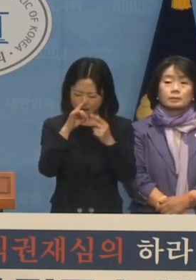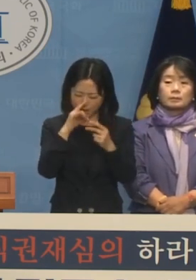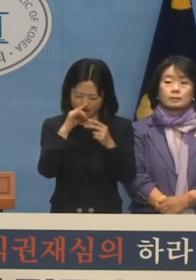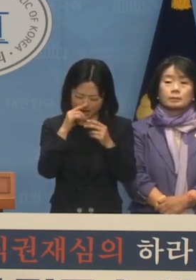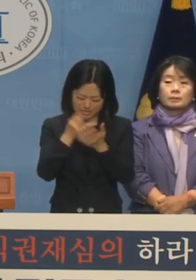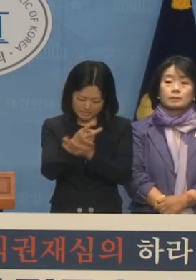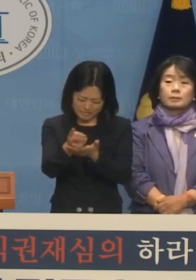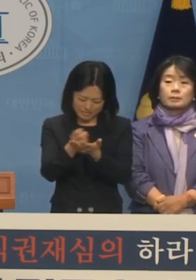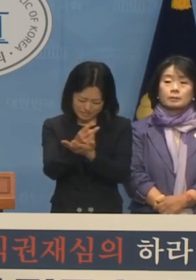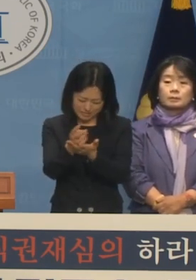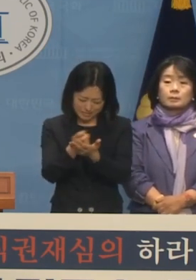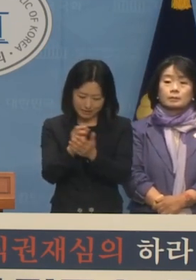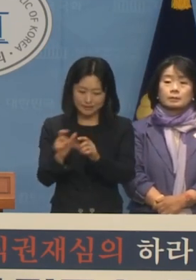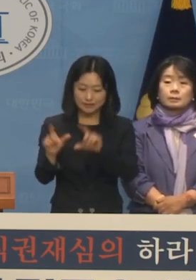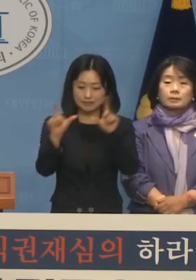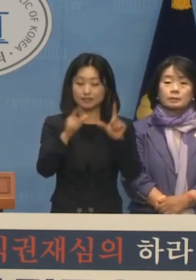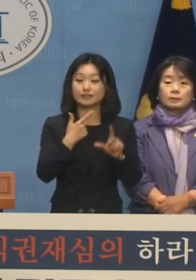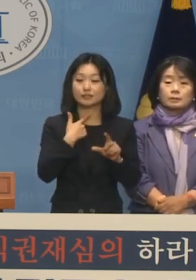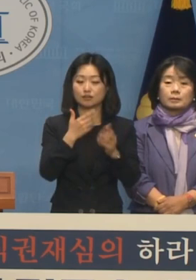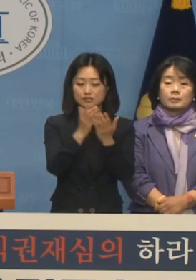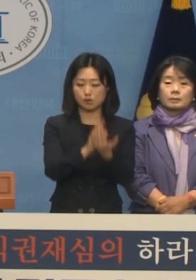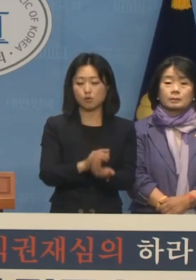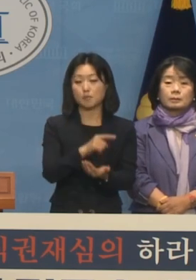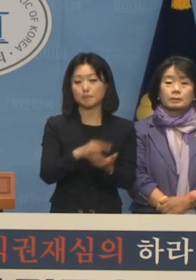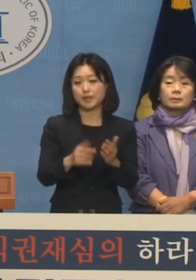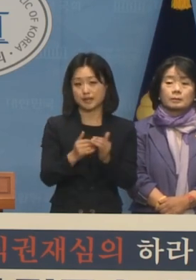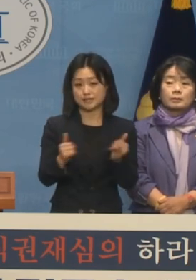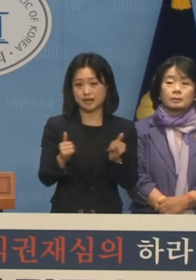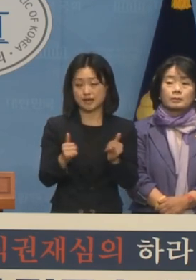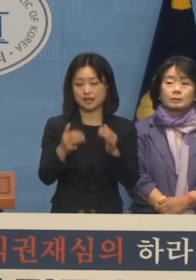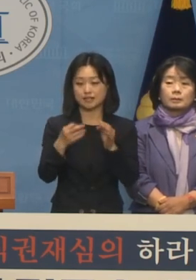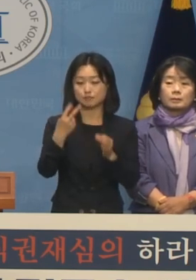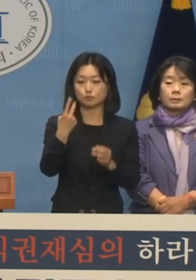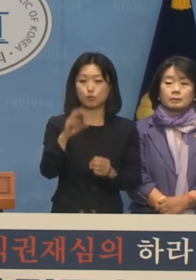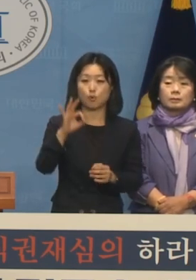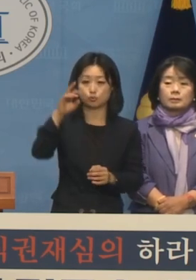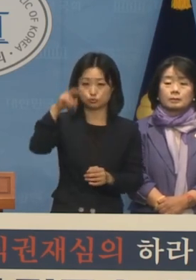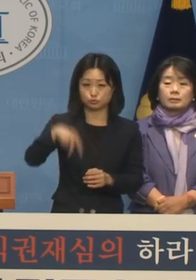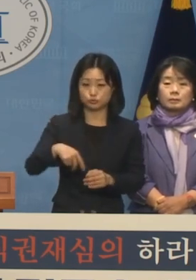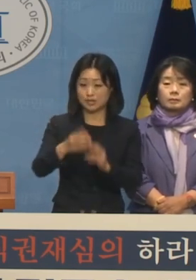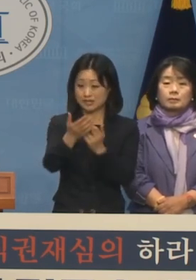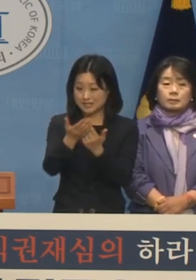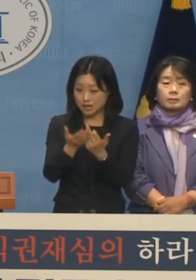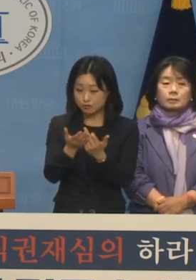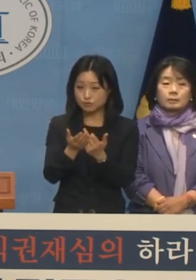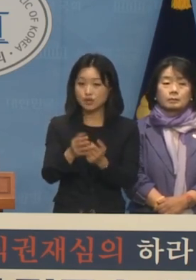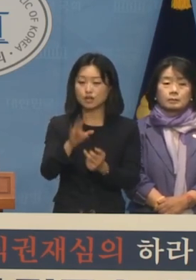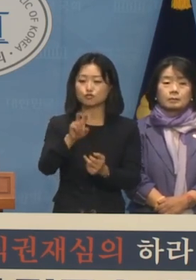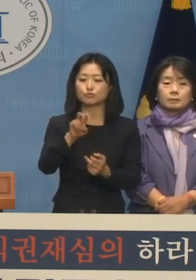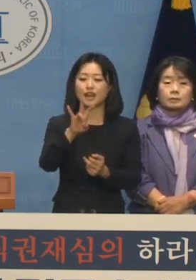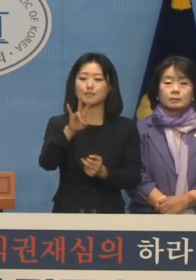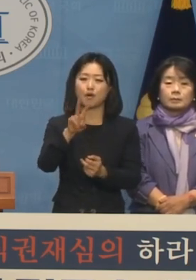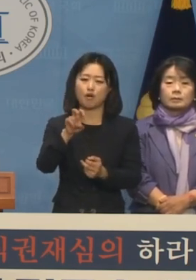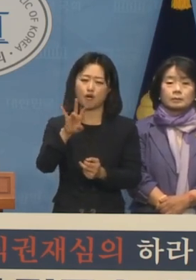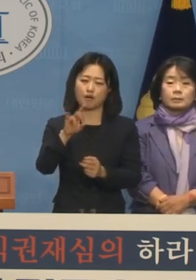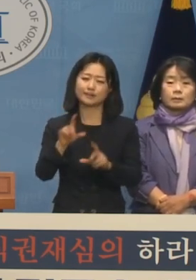악몽 속에서 살아오신 세월호 피해자가 김동수님을 비롯해 제주에는 24명의 생존자가 있습니다.